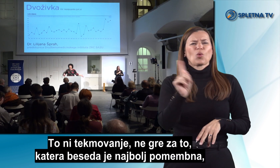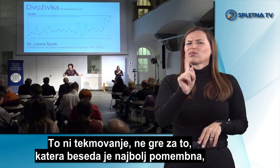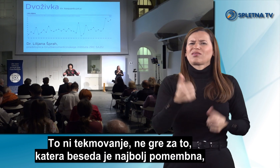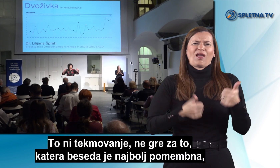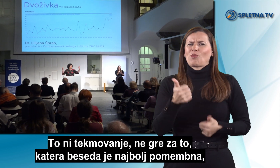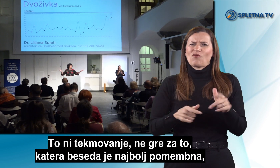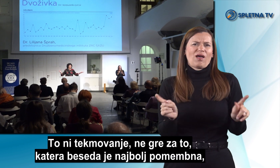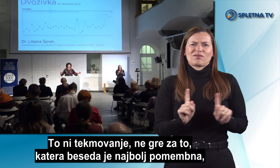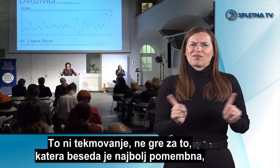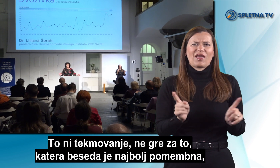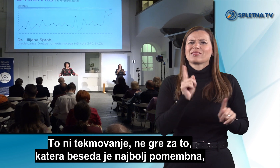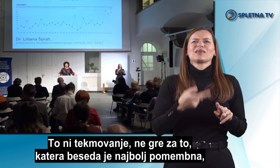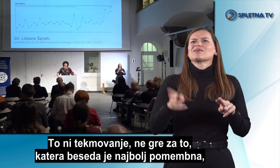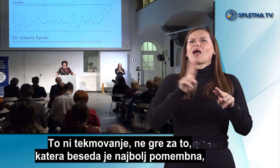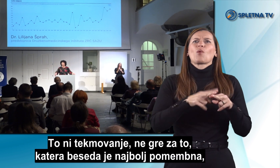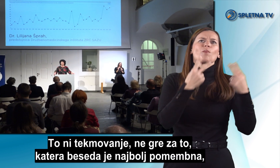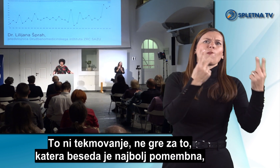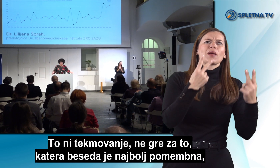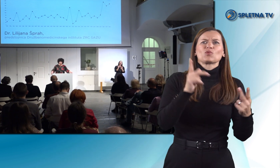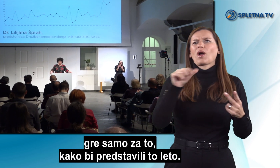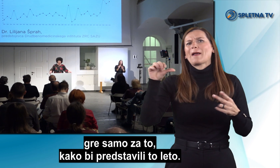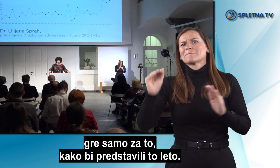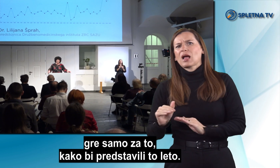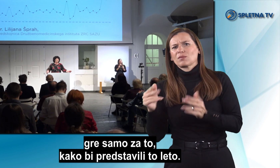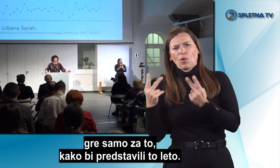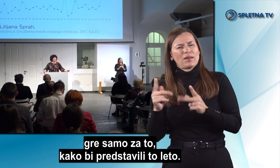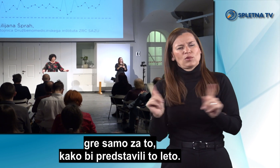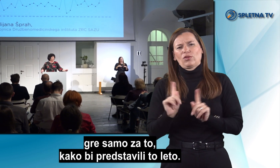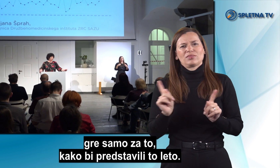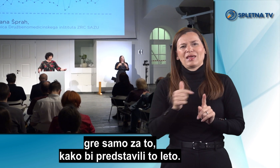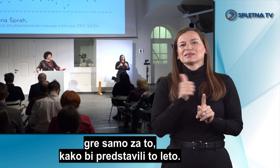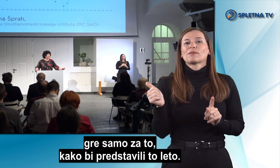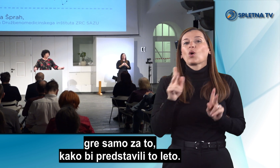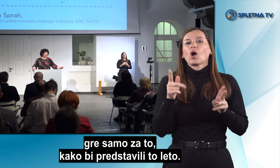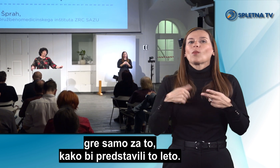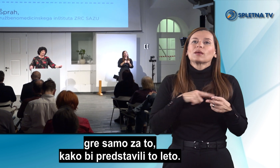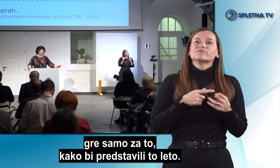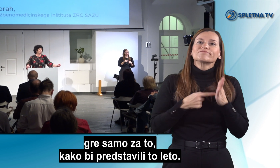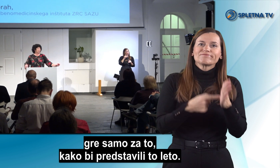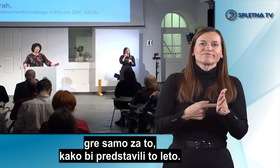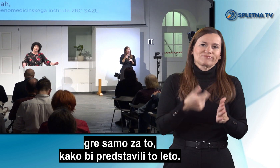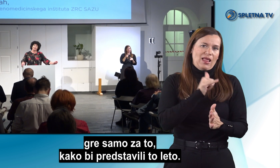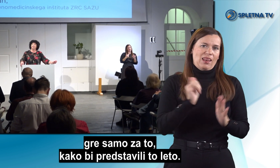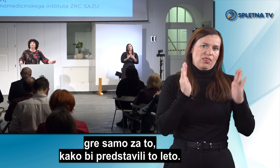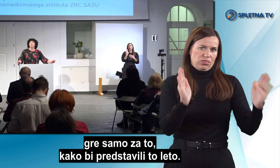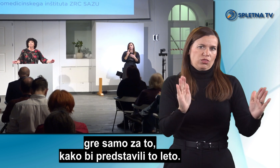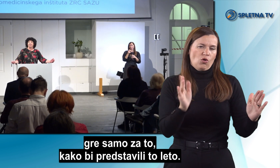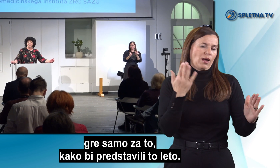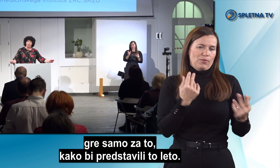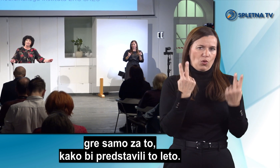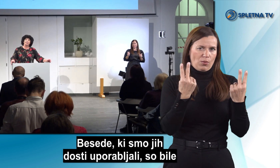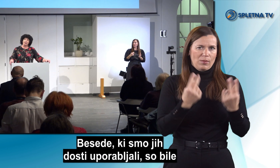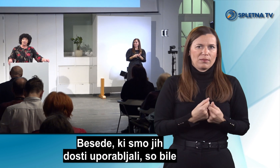ni tekmovanje, ne gre za to, katera beseda je najbolj pomembna, kaj je najpomembnejše, gre samo za to, kako bi ilustrirali to